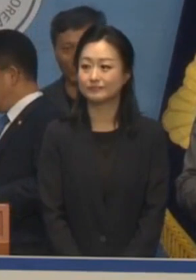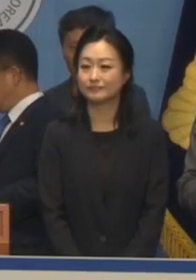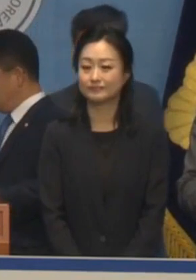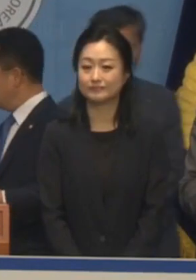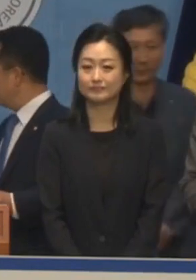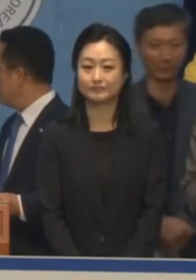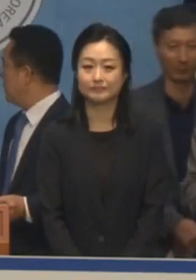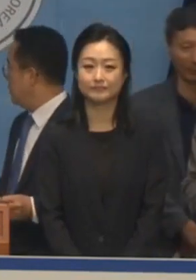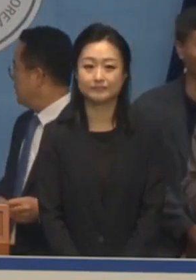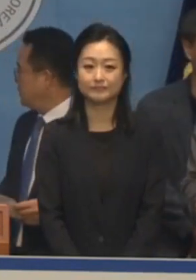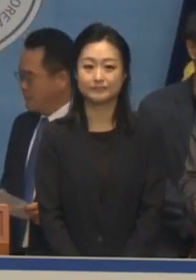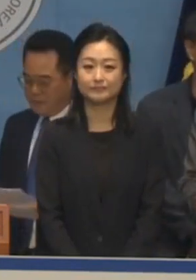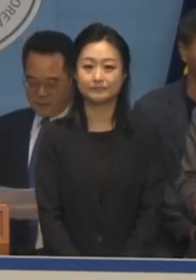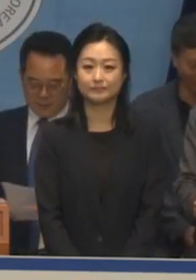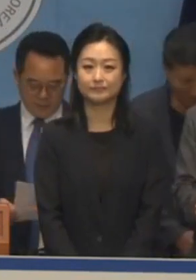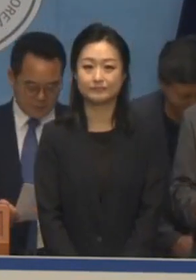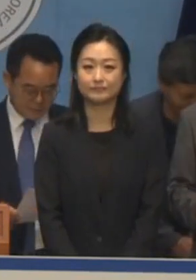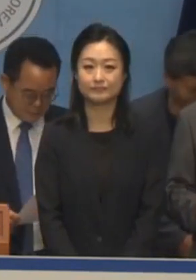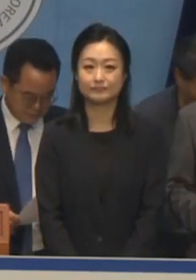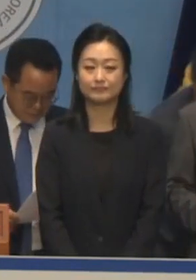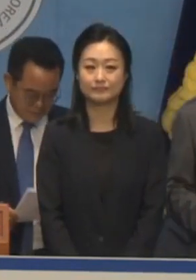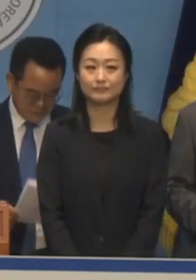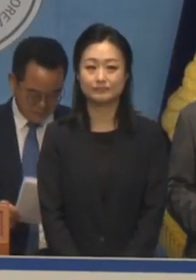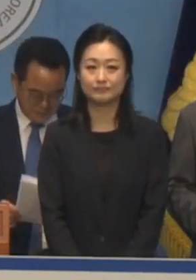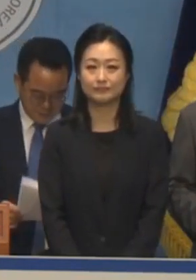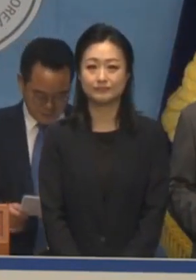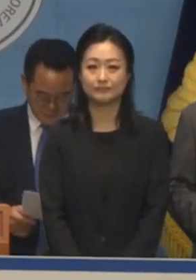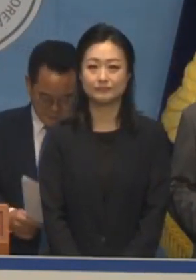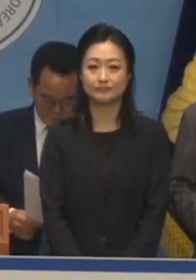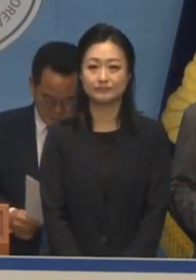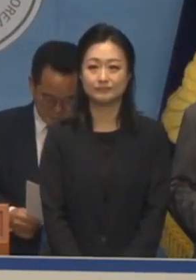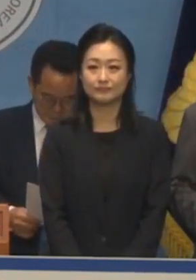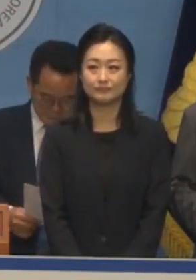오늘 붙였잖아요. 네. 붙였잖아요.